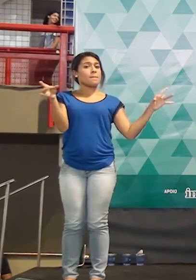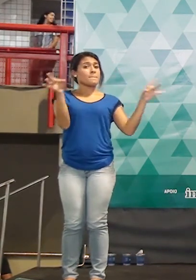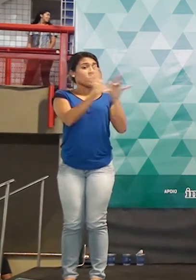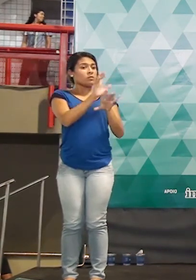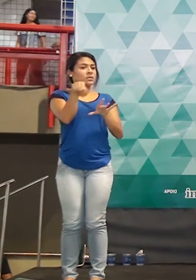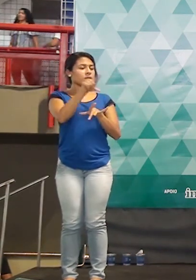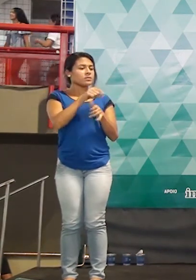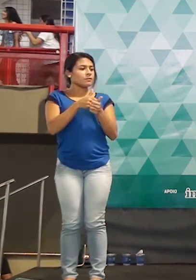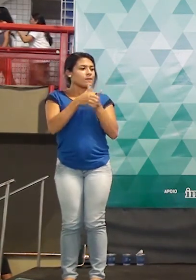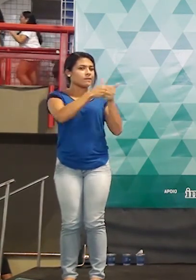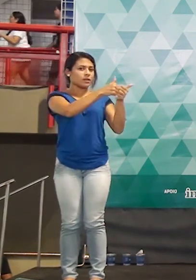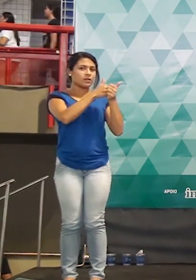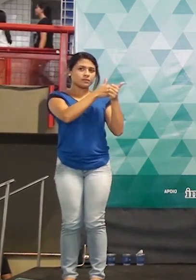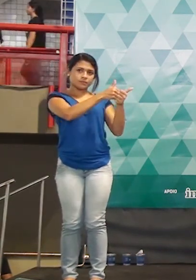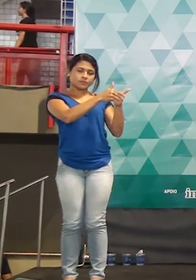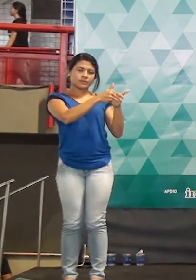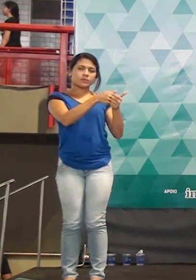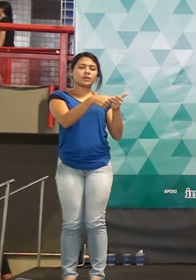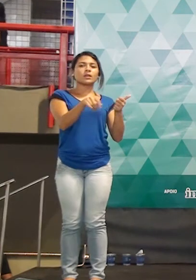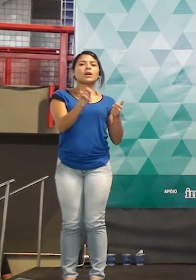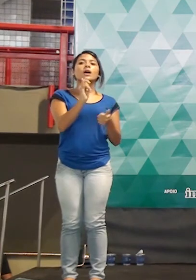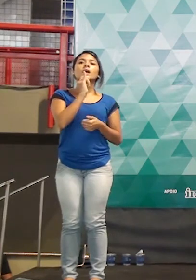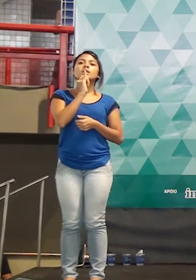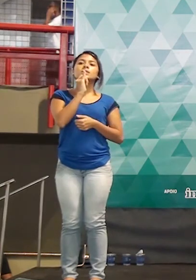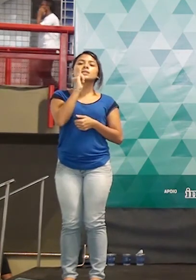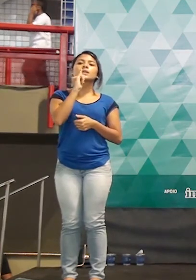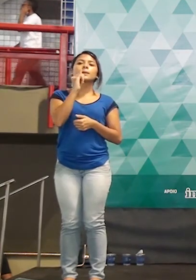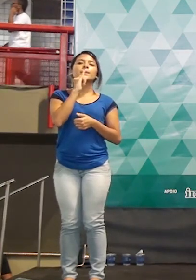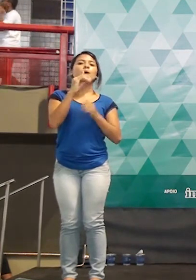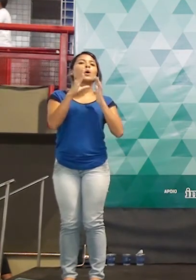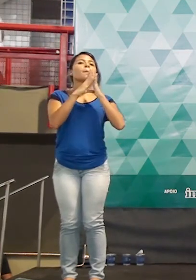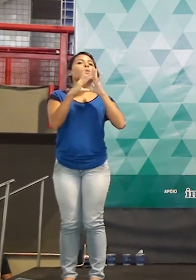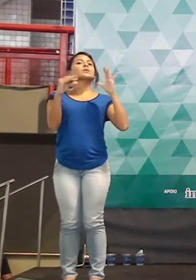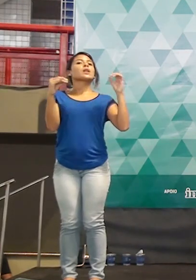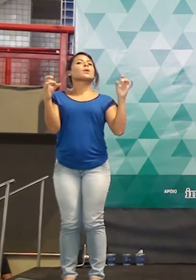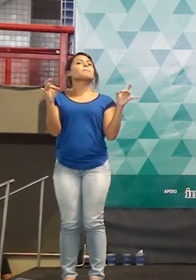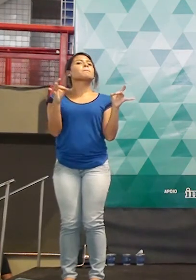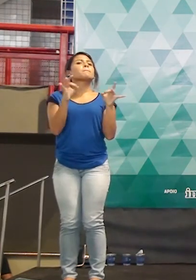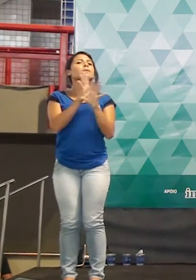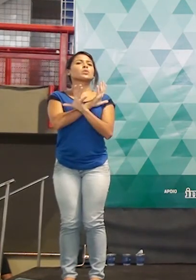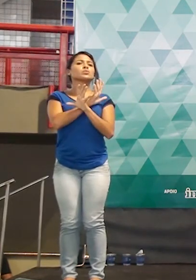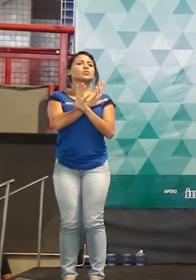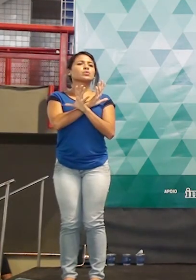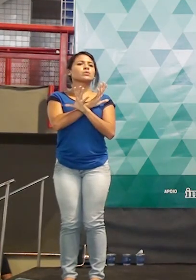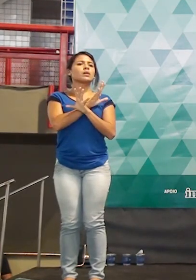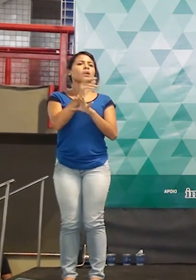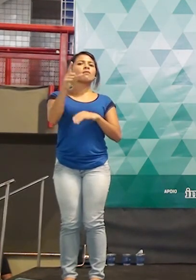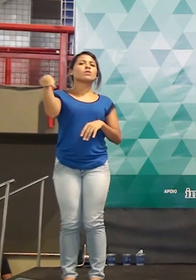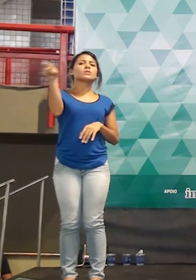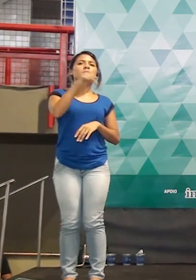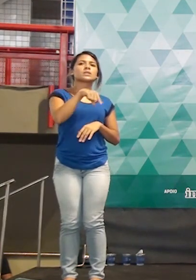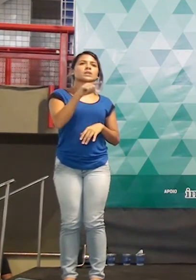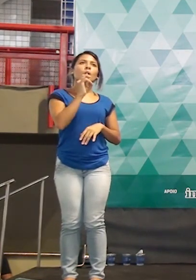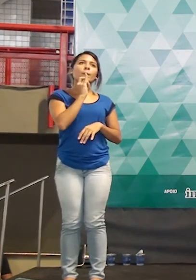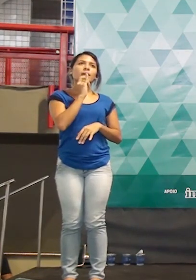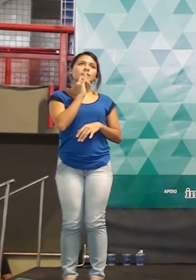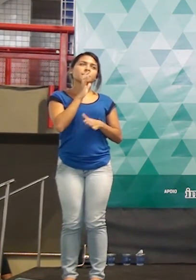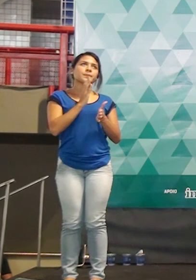diz no dia a dia. Exemplos de modelos prontos. Não comece